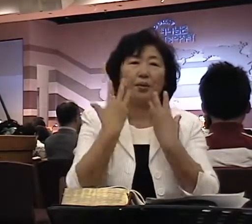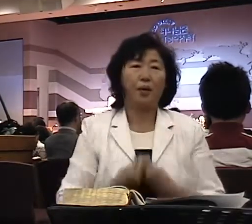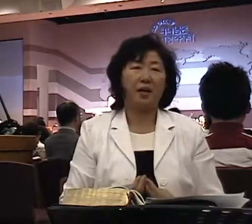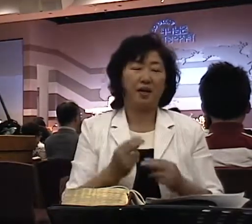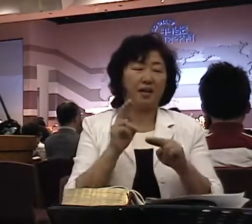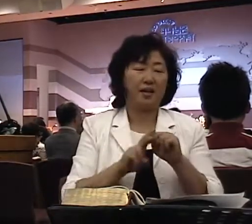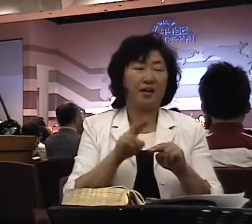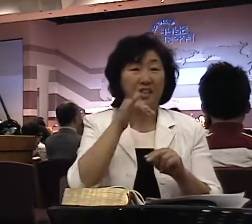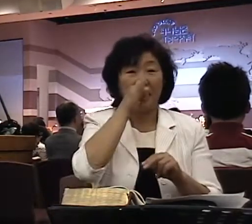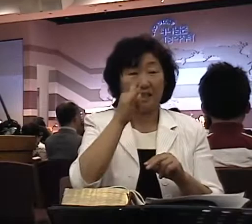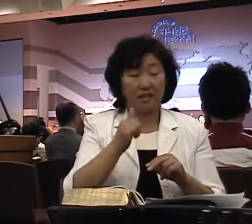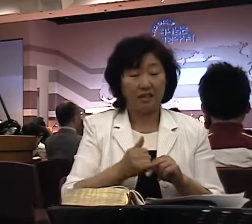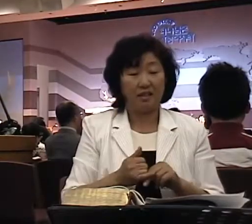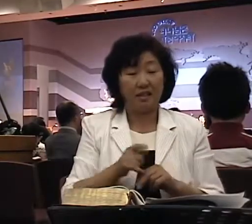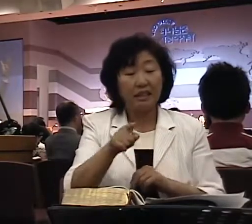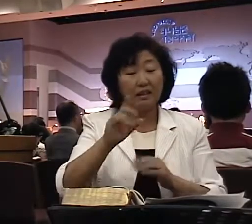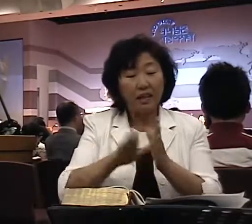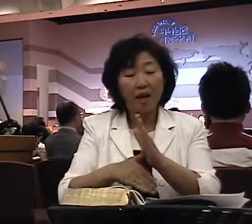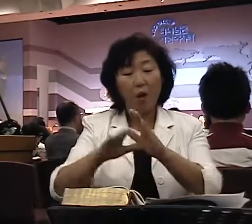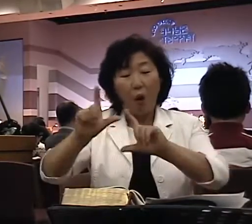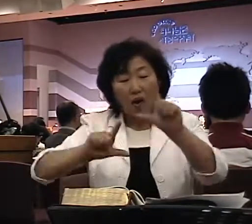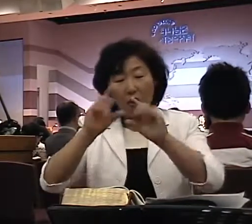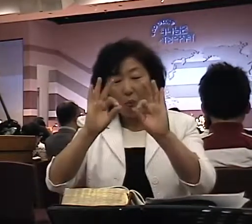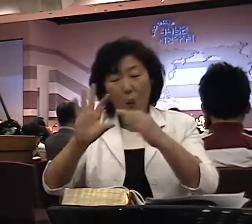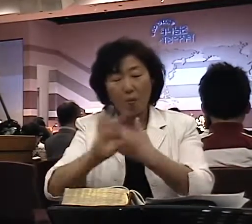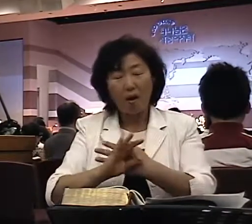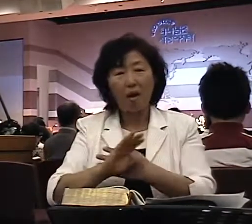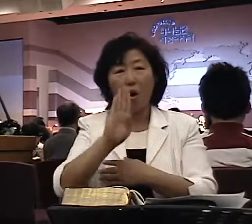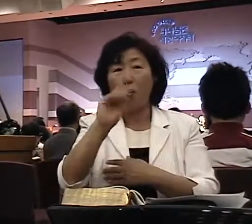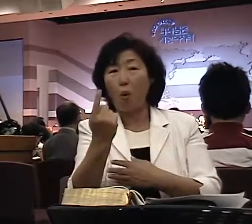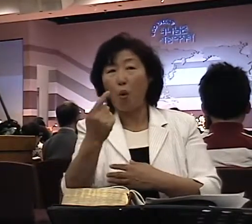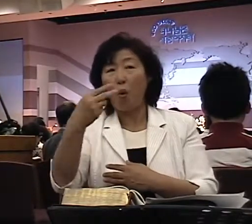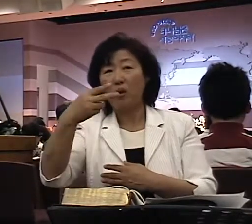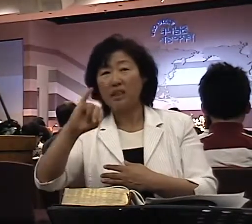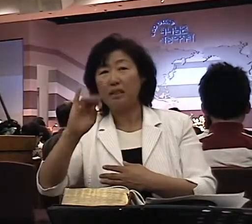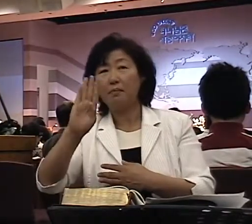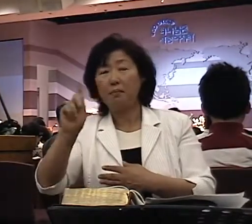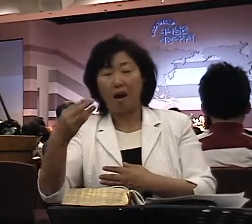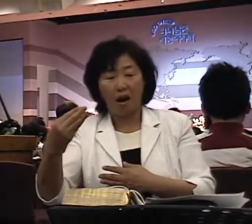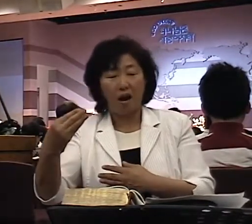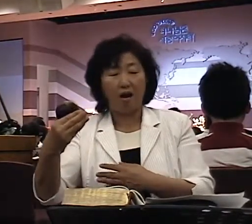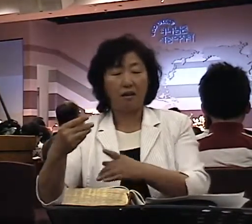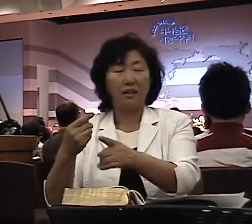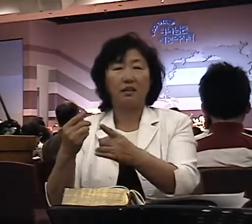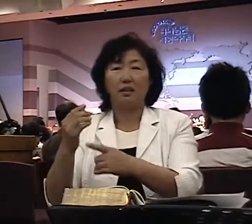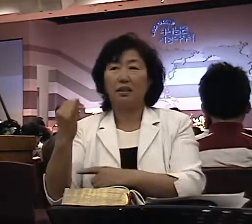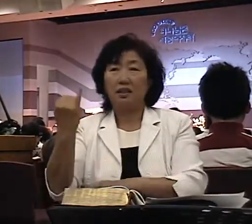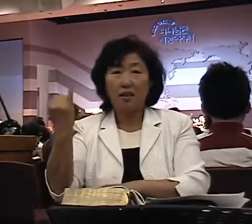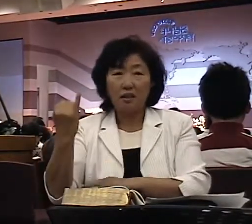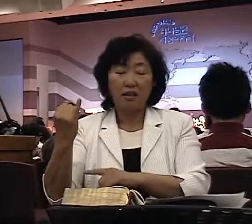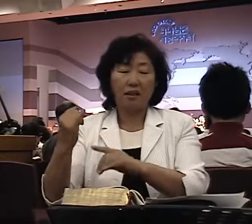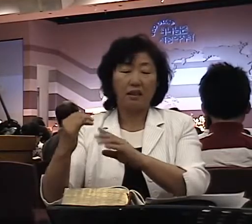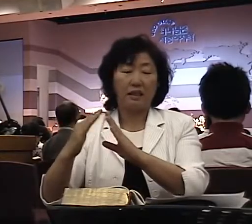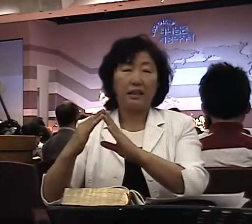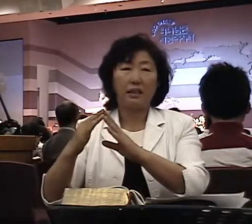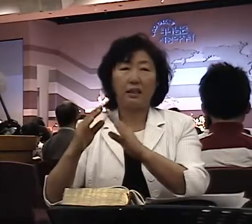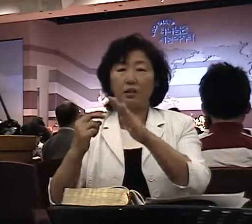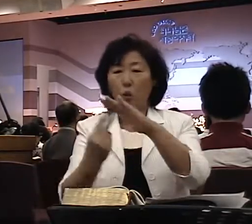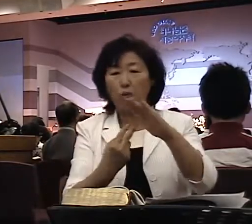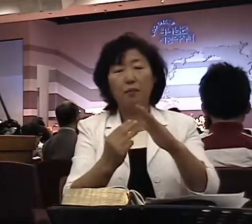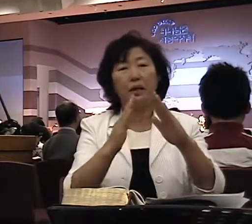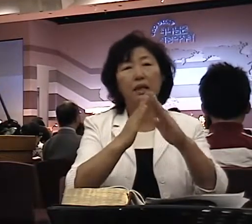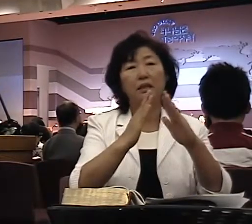그때의 그 환경을 보면은 모든 것을 그 보디발 12장관이 요셉에게 그 집에 있는 모든 것을